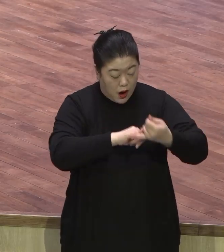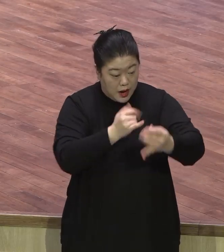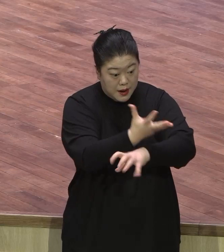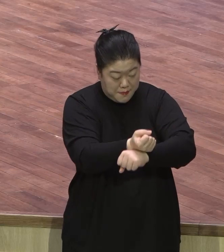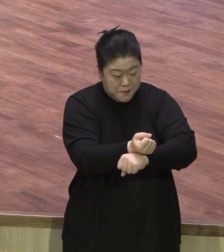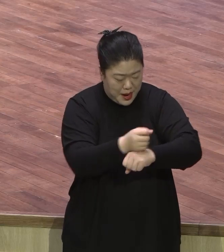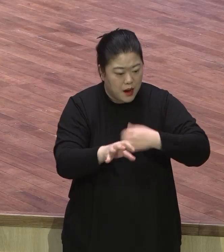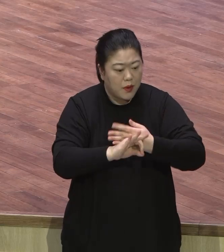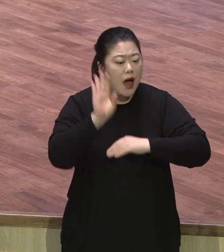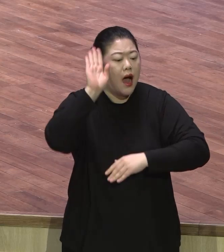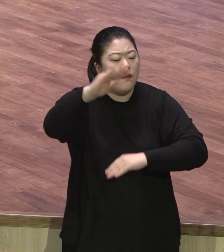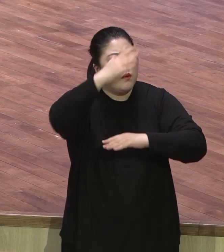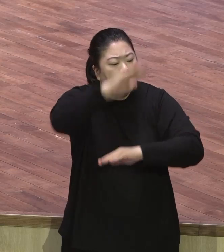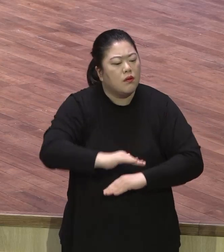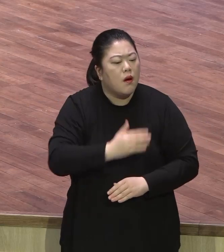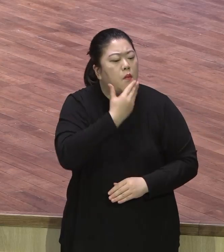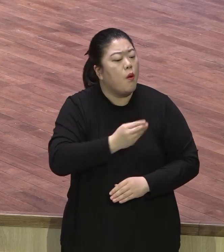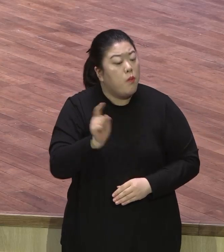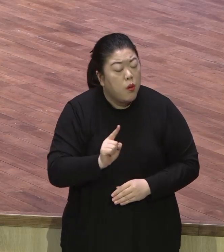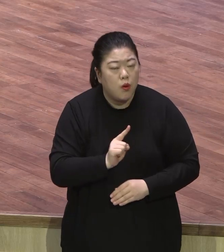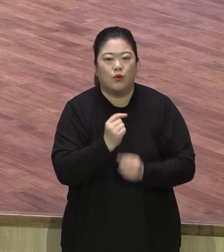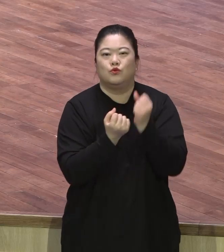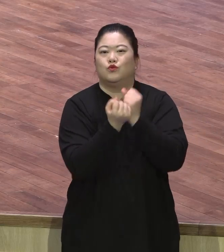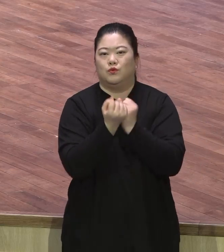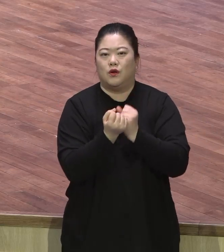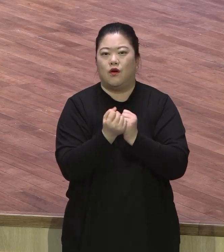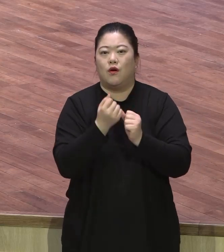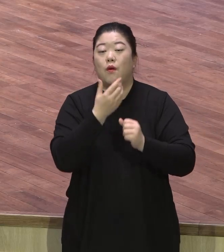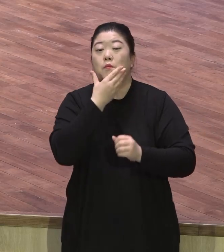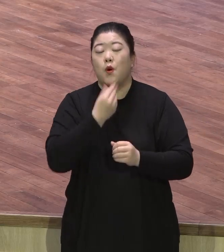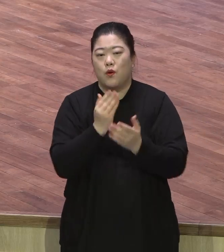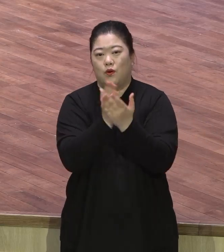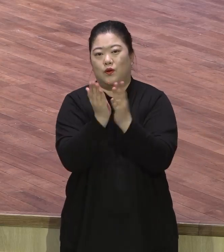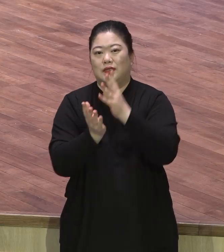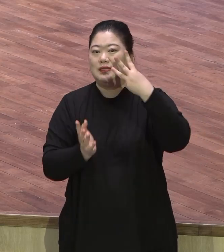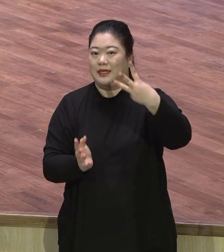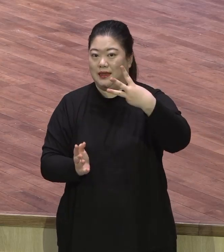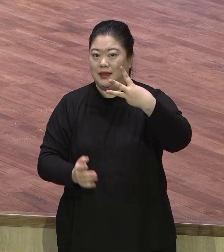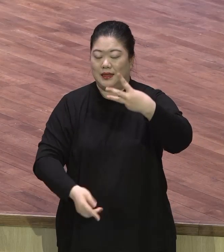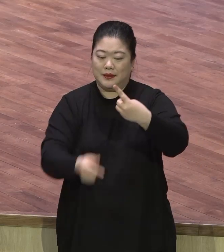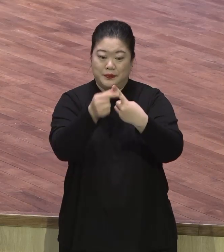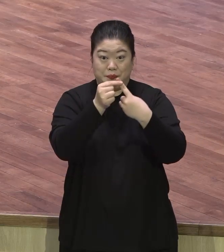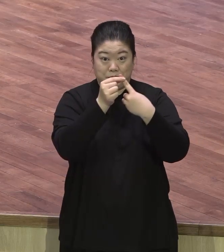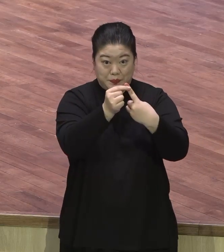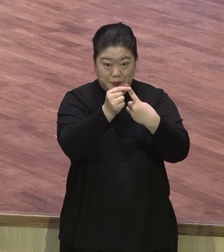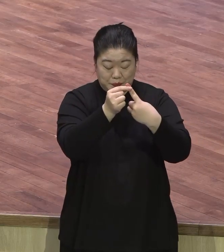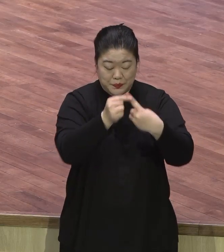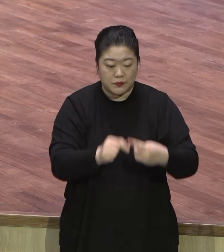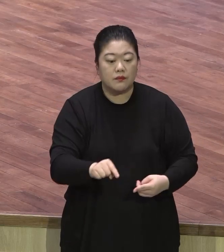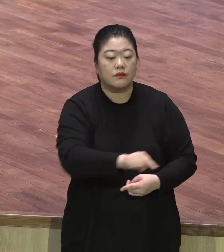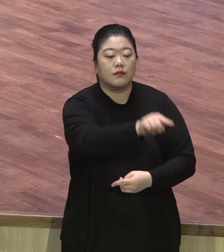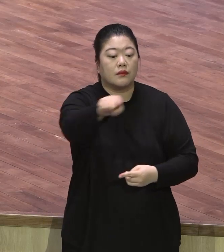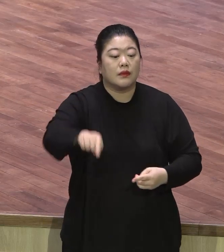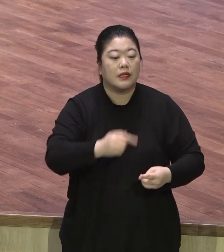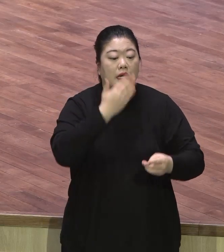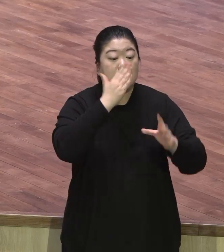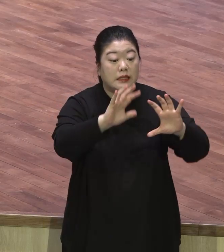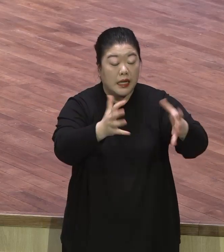본문에서 크게 세 가지 은약적 축복이 담겨져 있습니다. 첫째가 뭐냐 이스라엘 백성이 모여